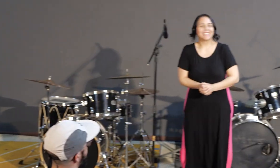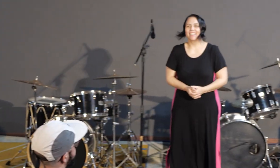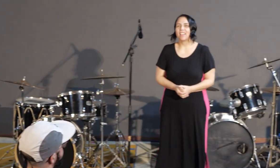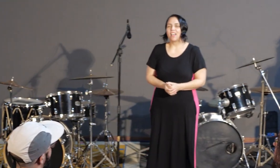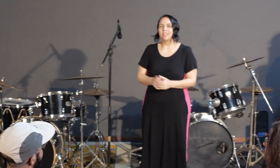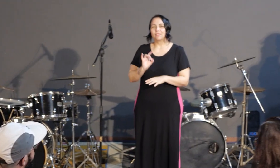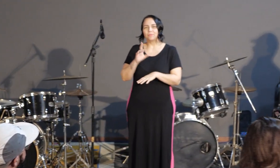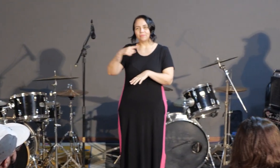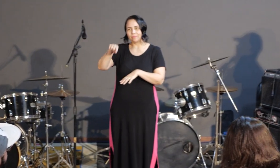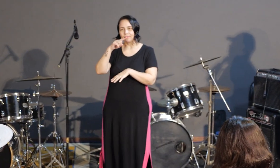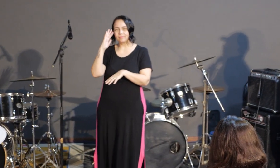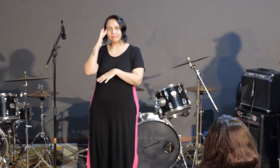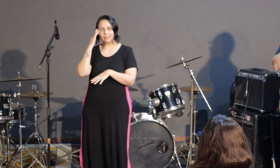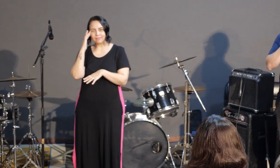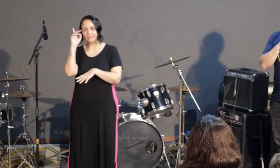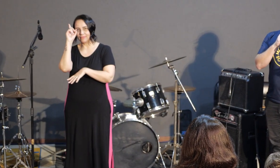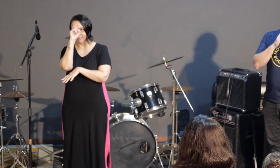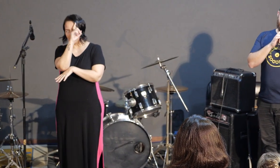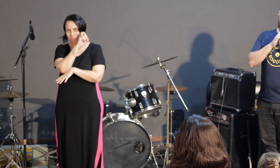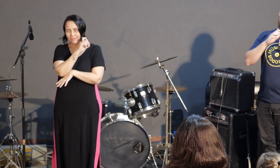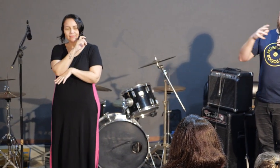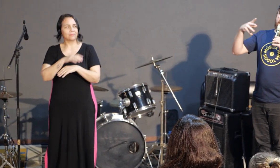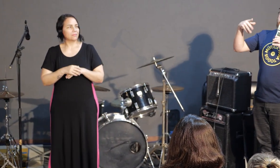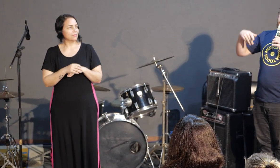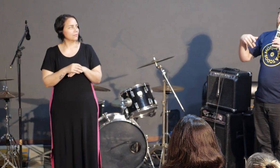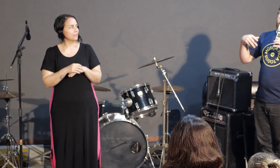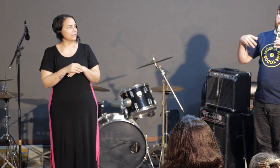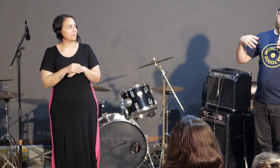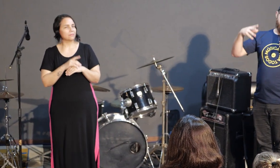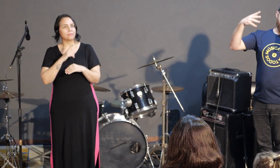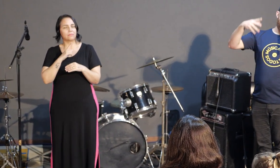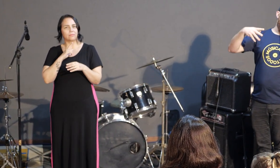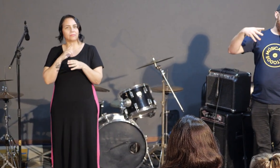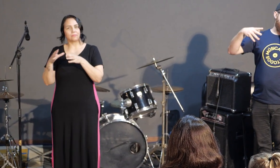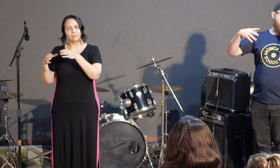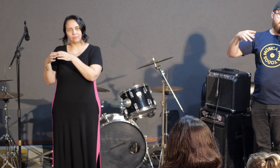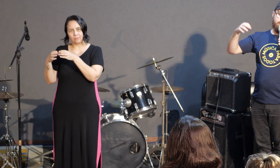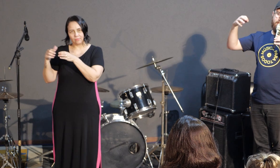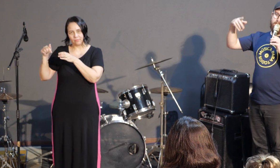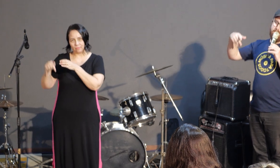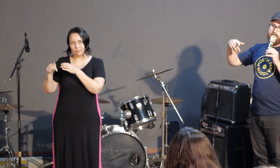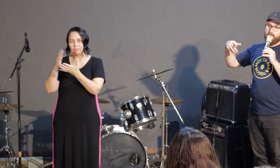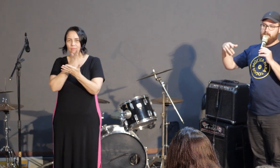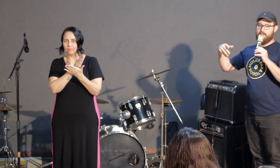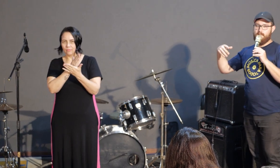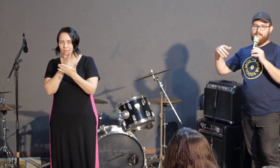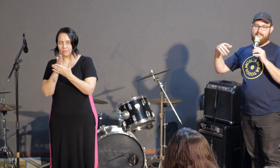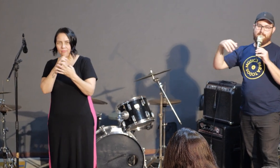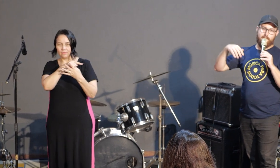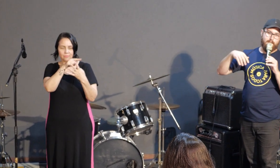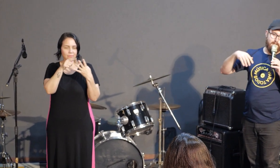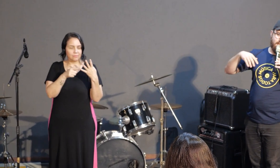Só para vocês entenderem o nível de complexidade, tem semicolcheia, que é um tipo de divisão em quatro, tem tercina,